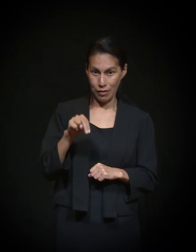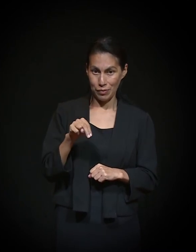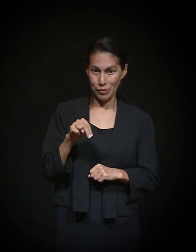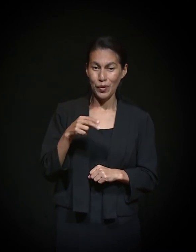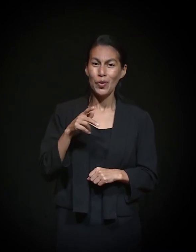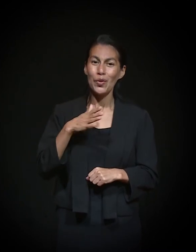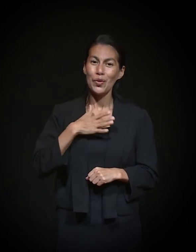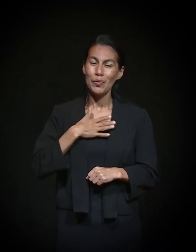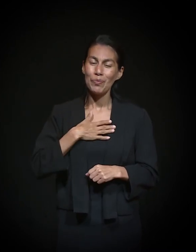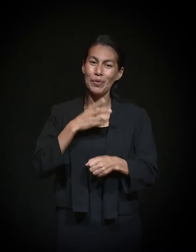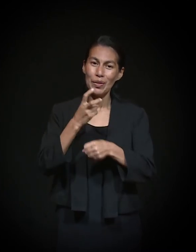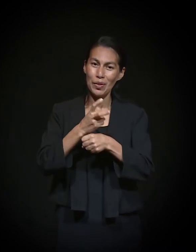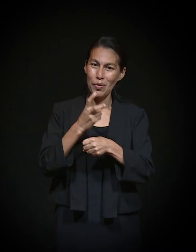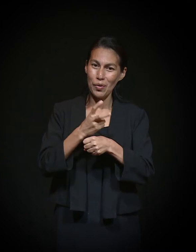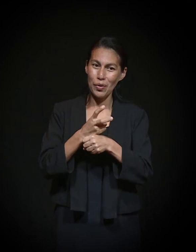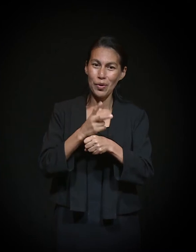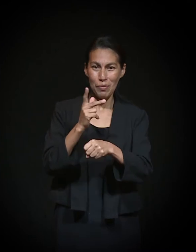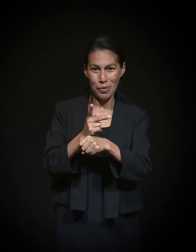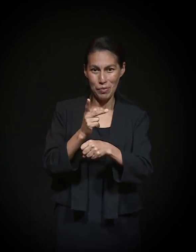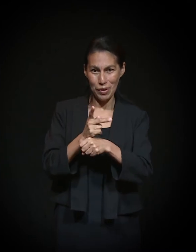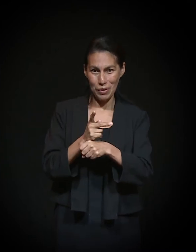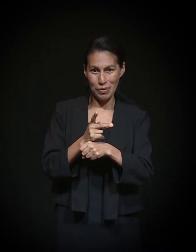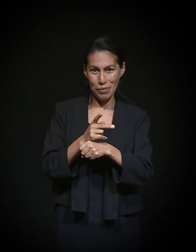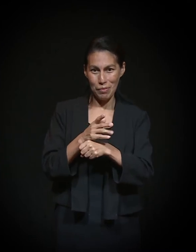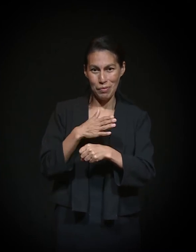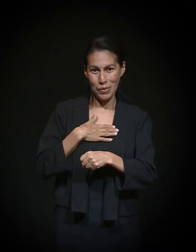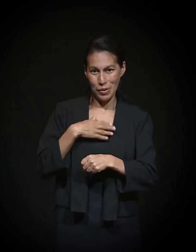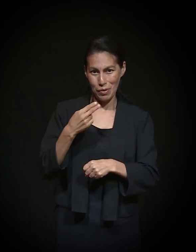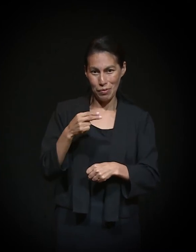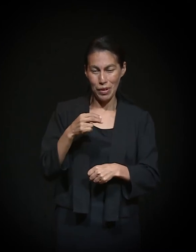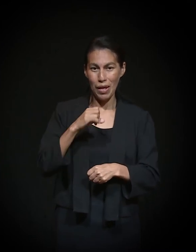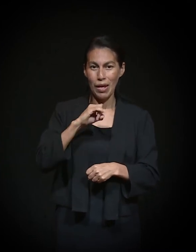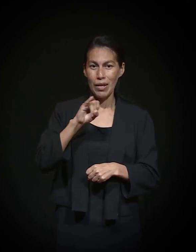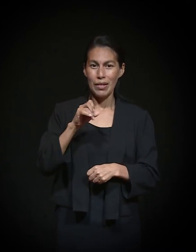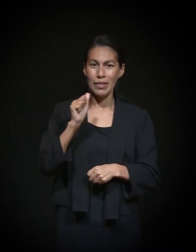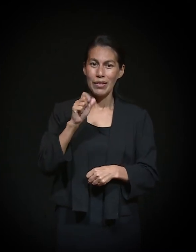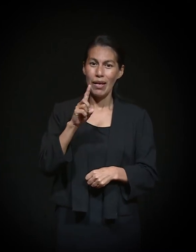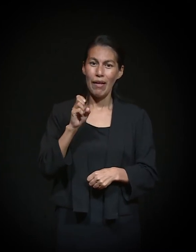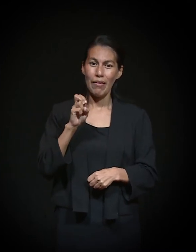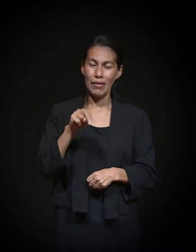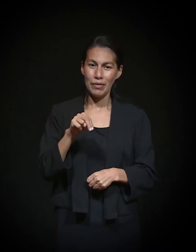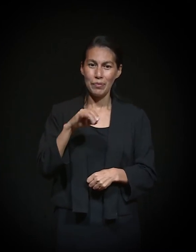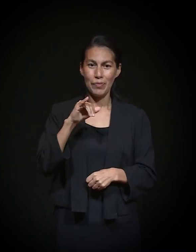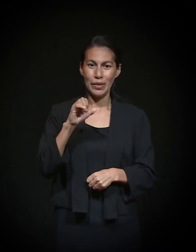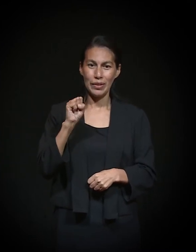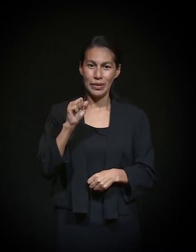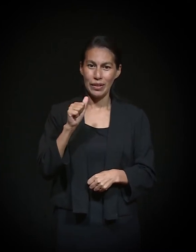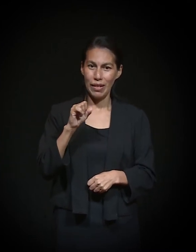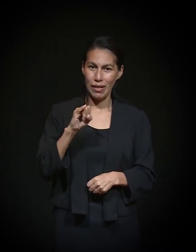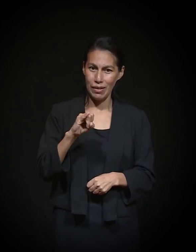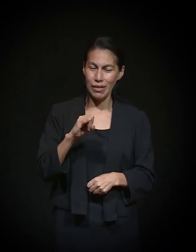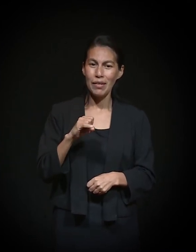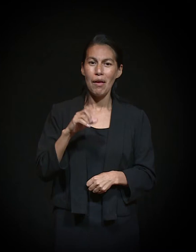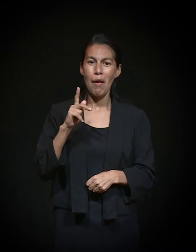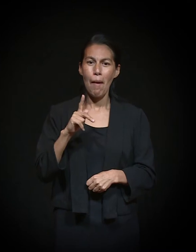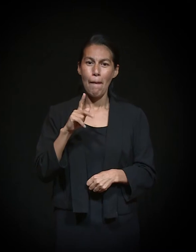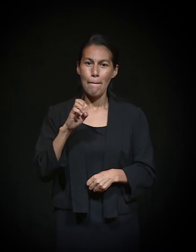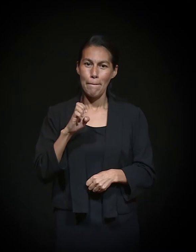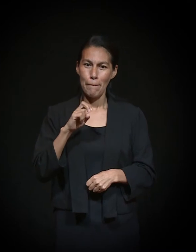Yo estoy en segundo de primaria y me llamo Jayden Isaín